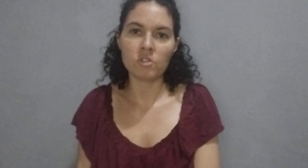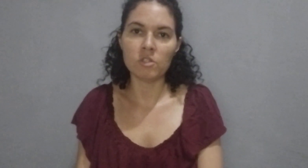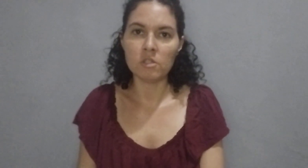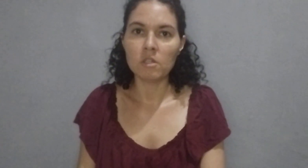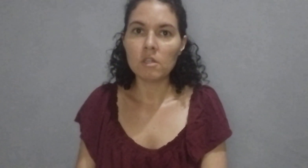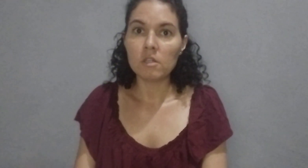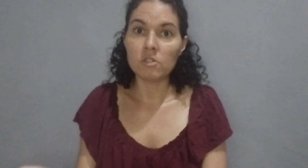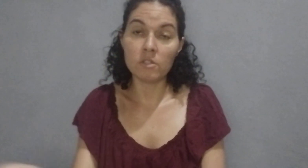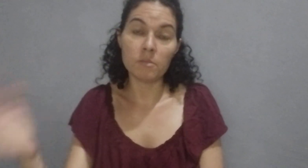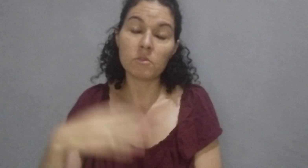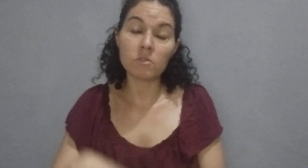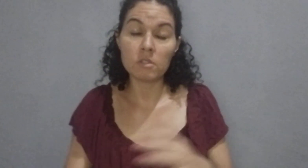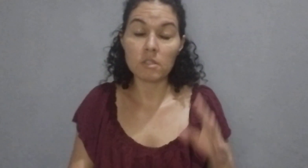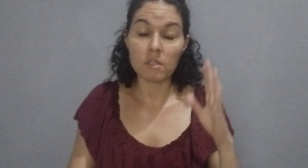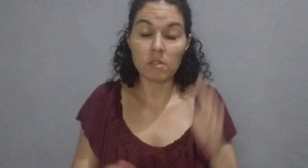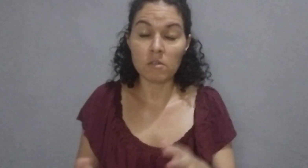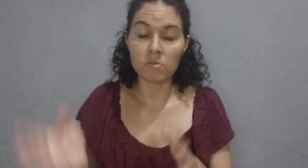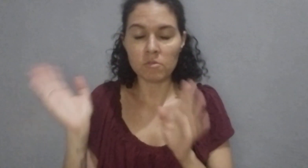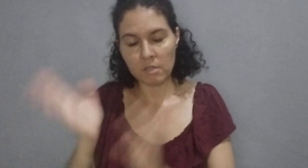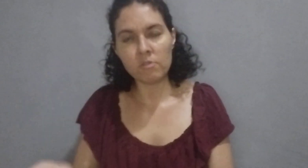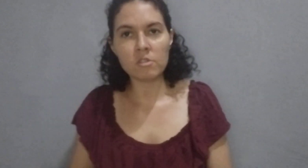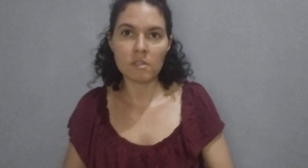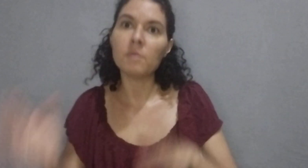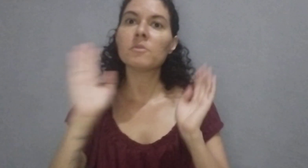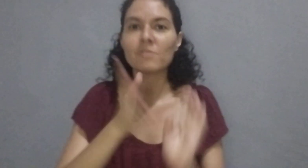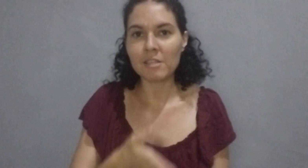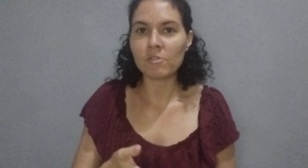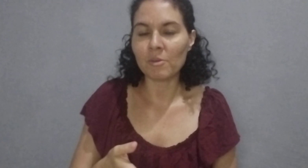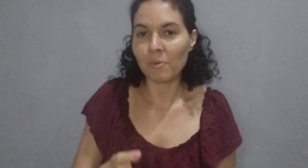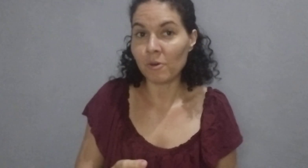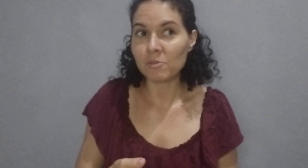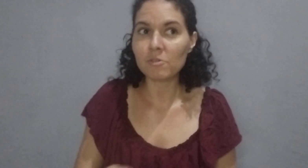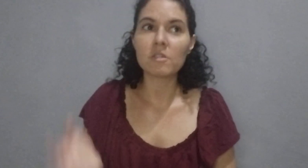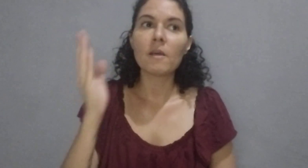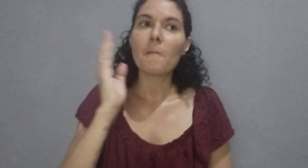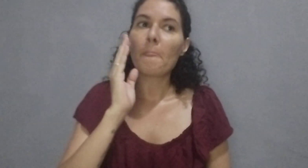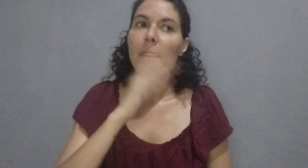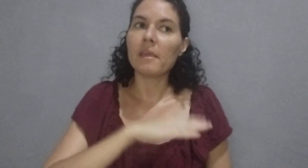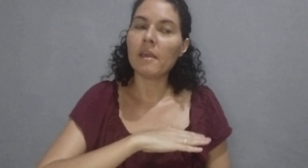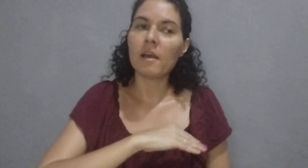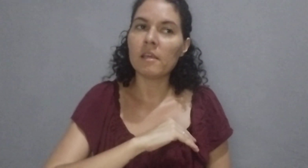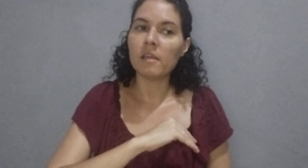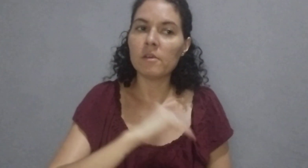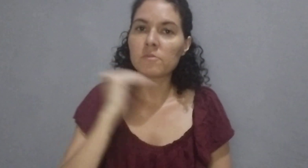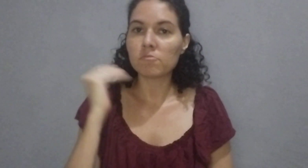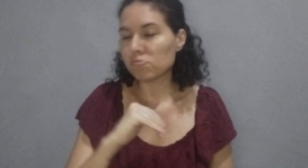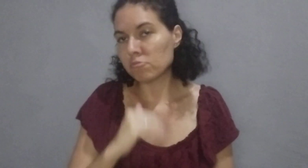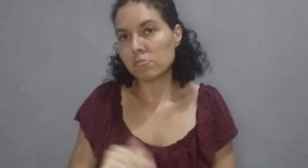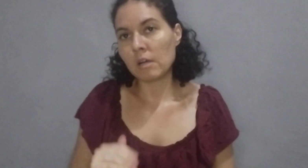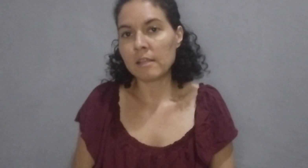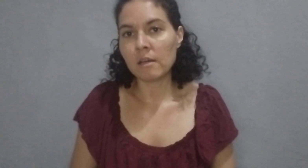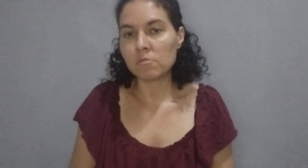de discípulos, o sinal de discípulos, o sinal de apóstolos, e aí cada